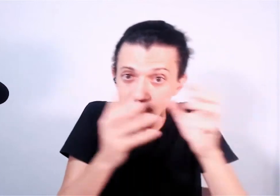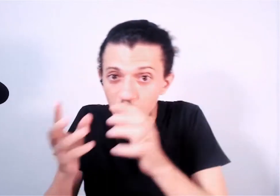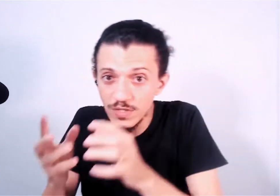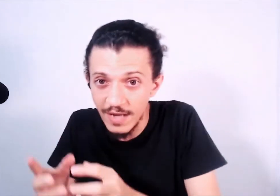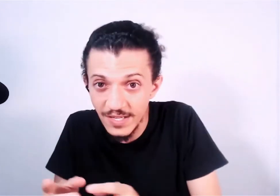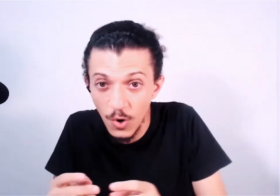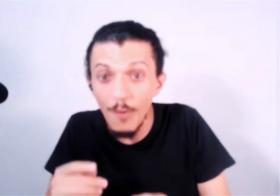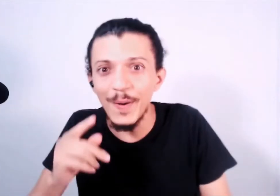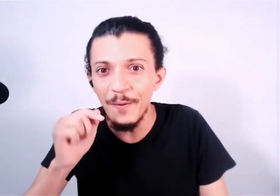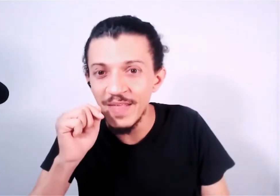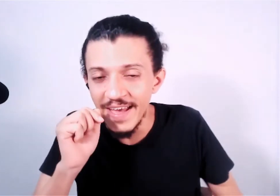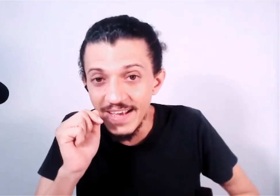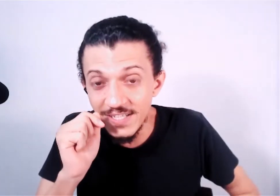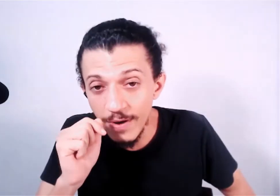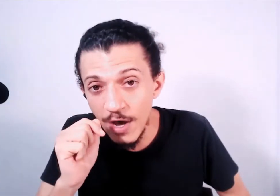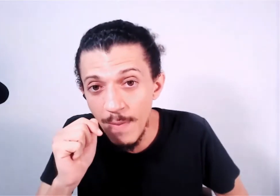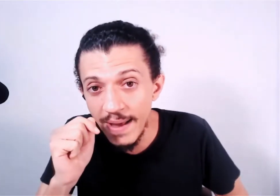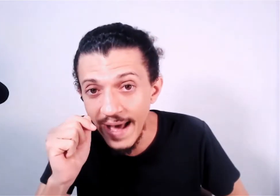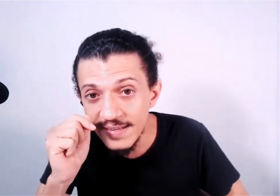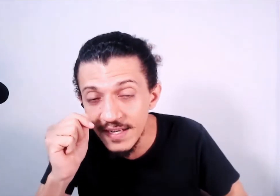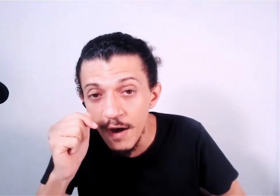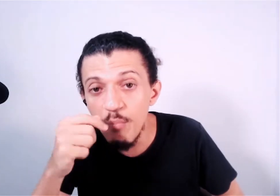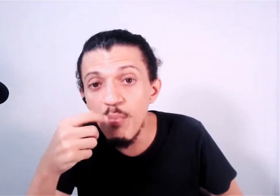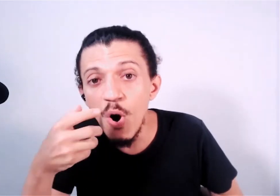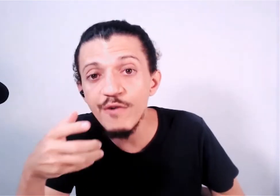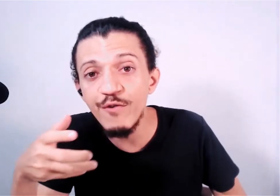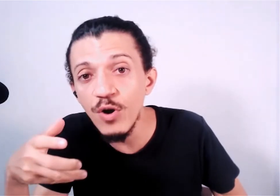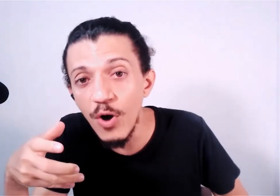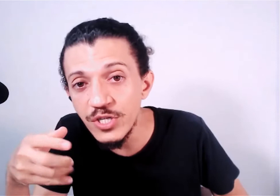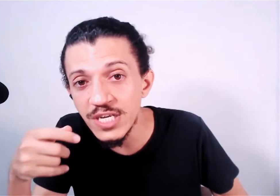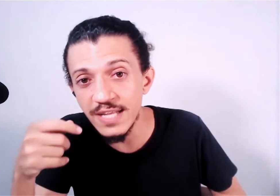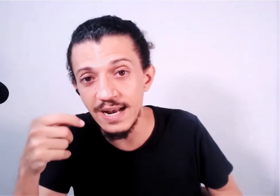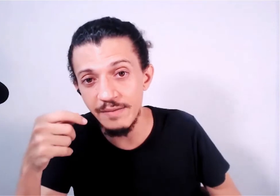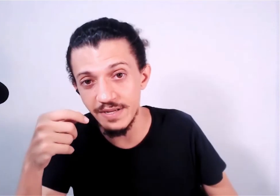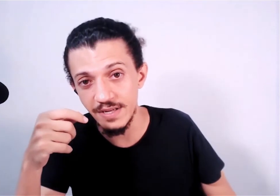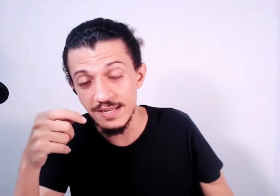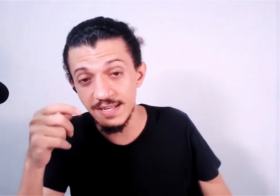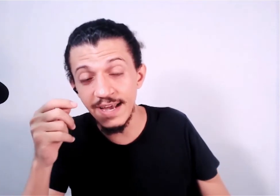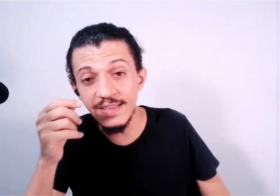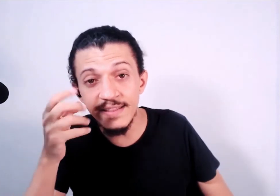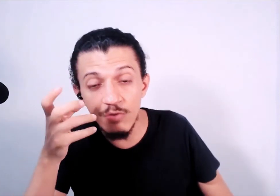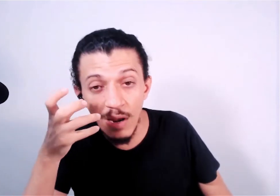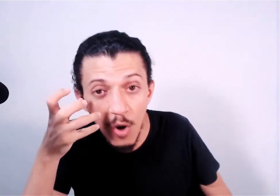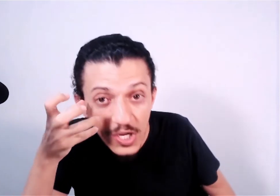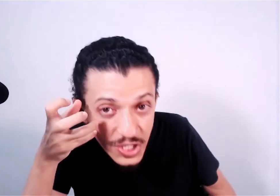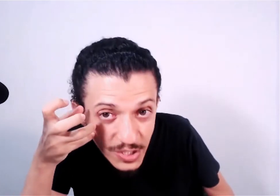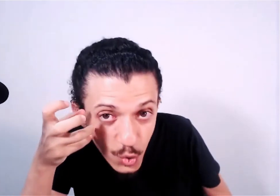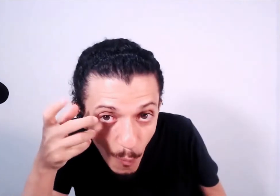outros sinais, opa, isso aí é uma análise morfológica da Libras. Você está entendendo a lógica de como é